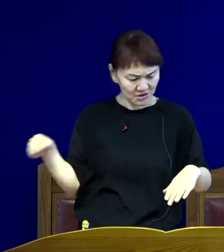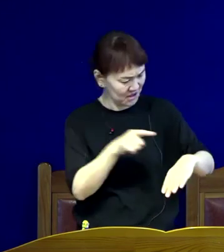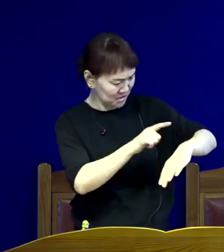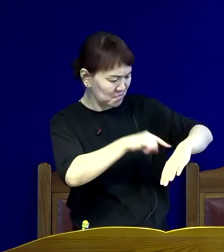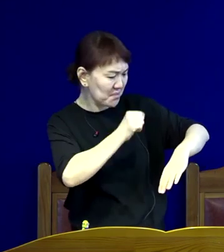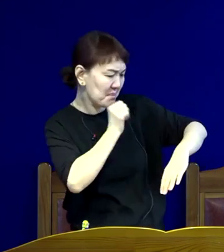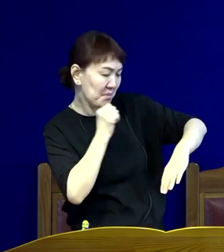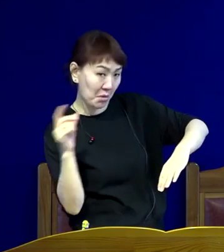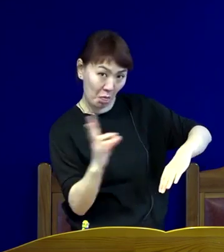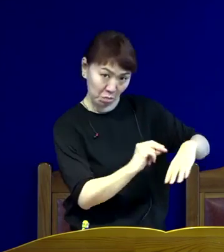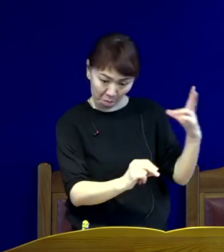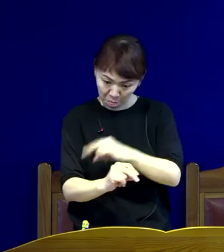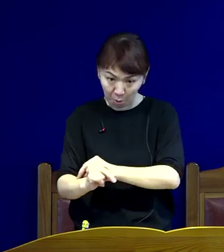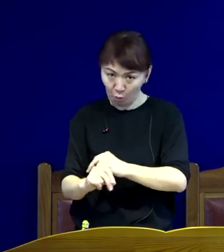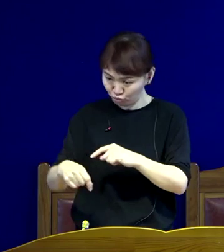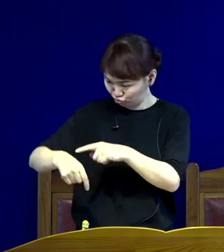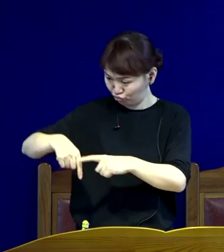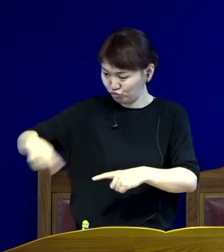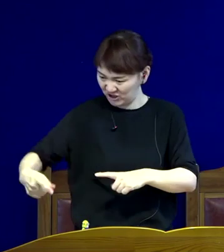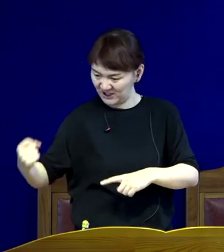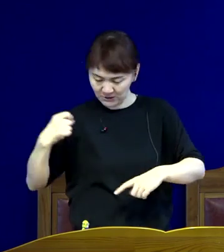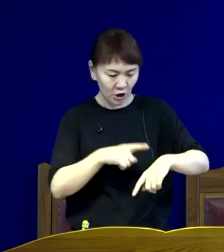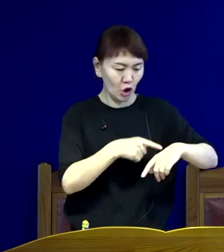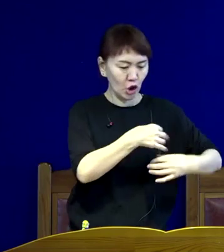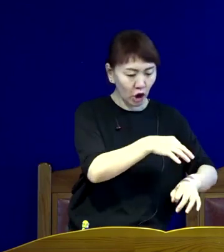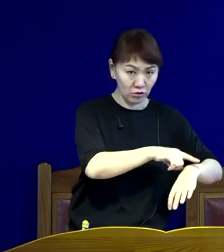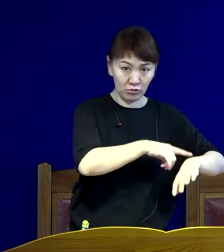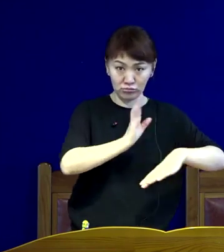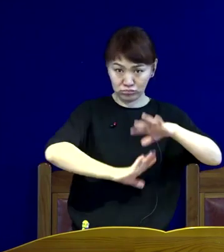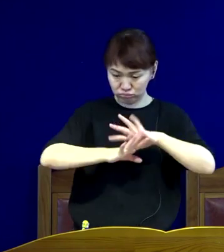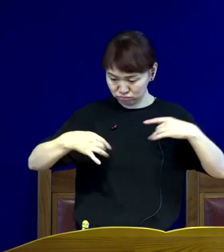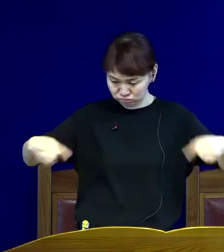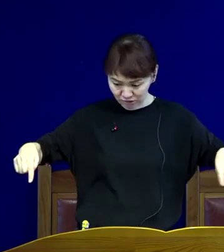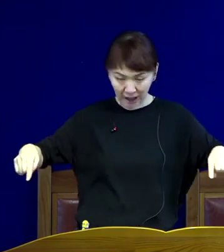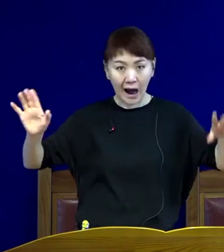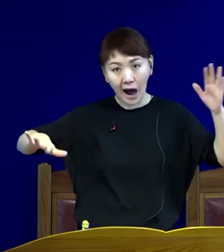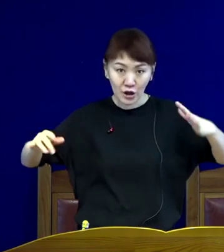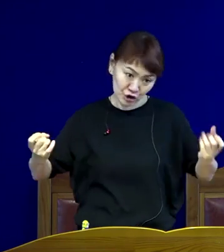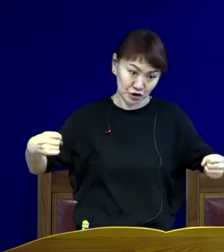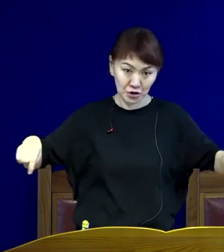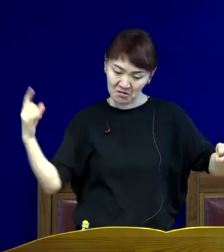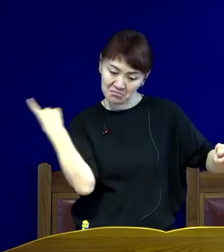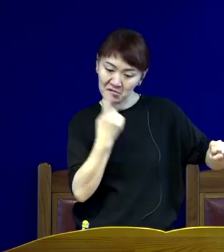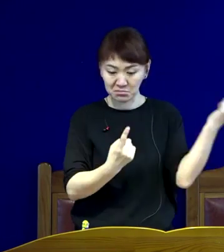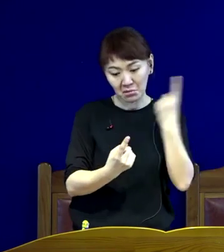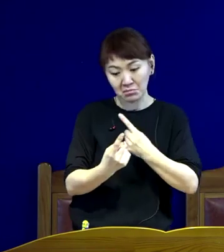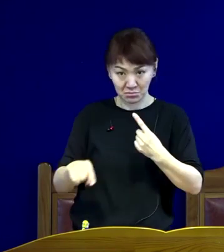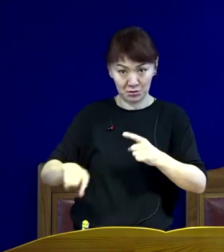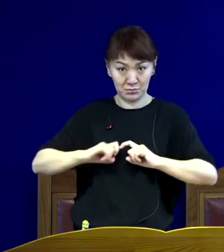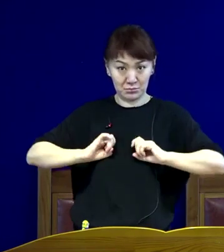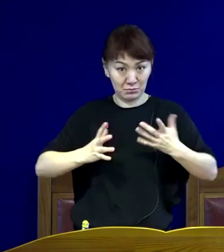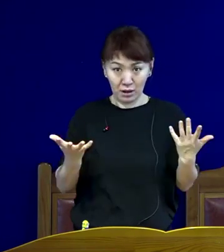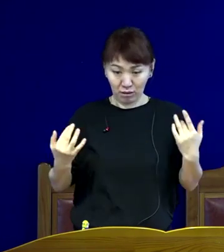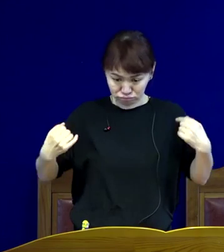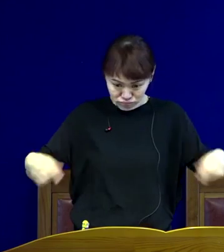боломжгүй үстэй. Өөр өөрсдийнх нь үүрэг оройлон шал өөрөө гэдгийг хэлж өгч байна. За эхнэр